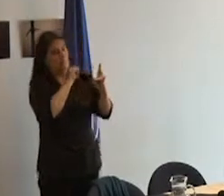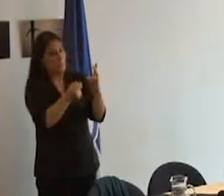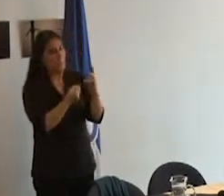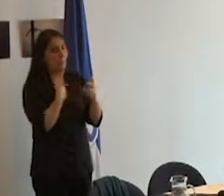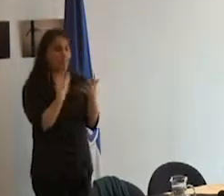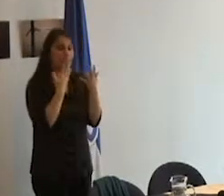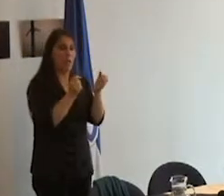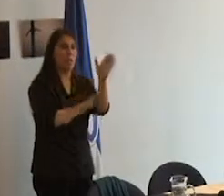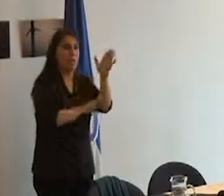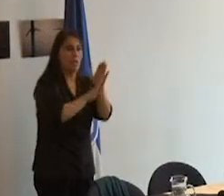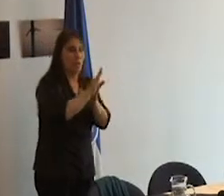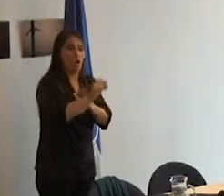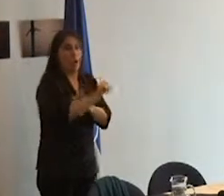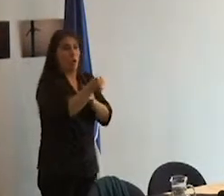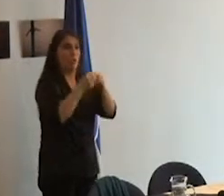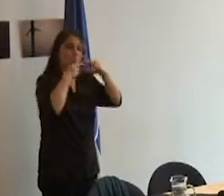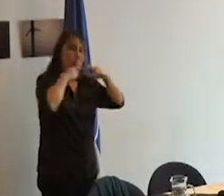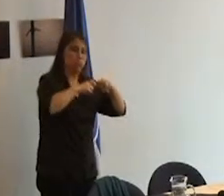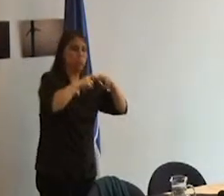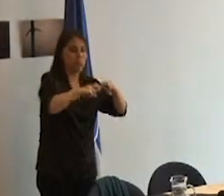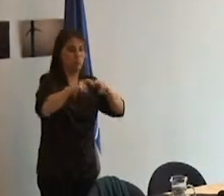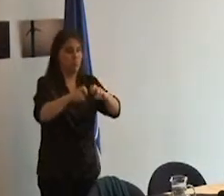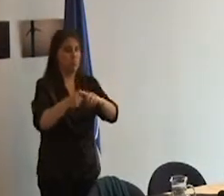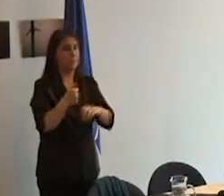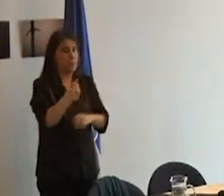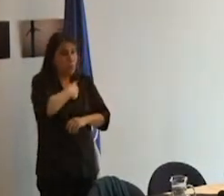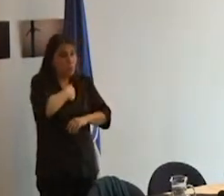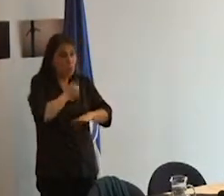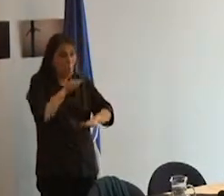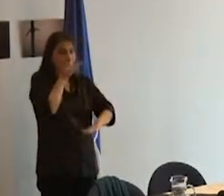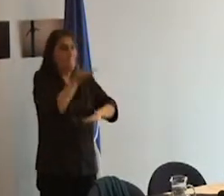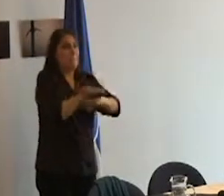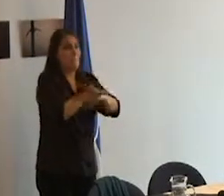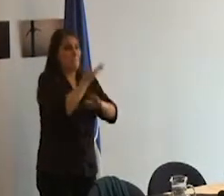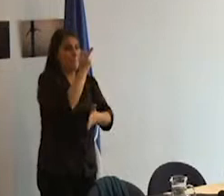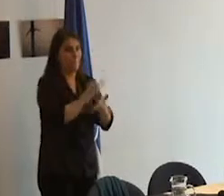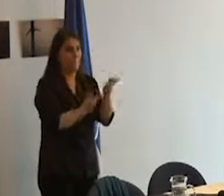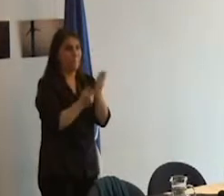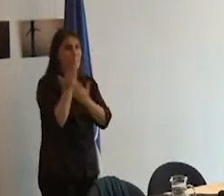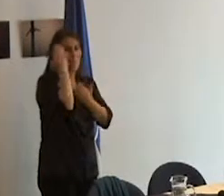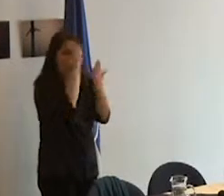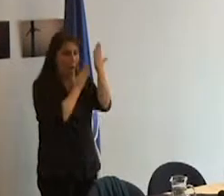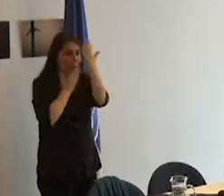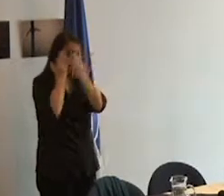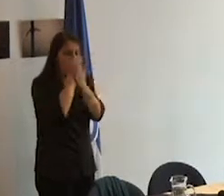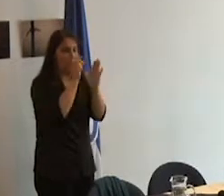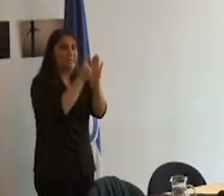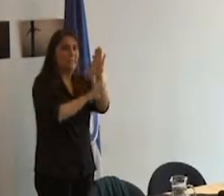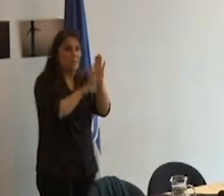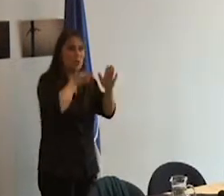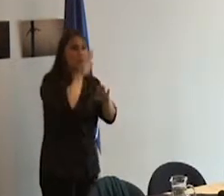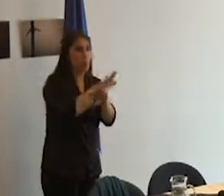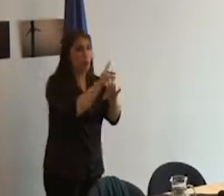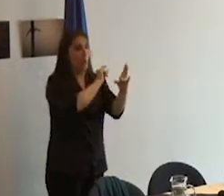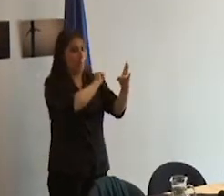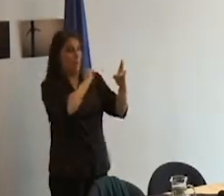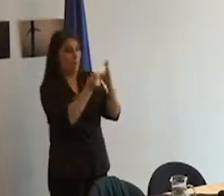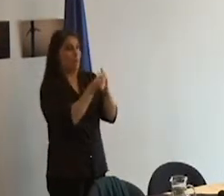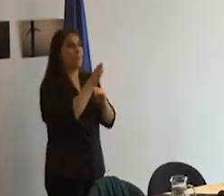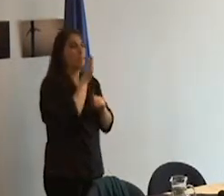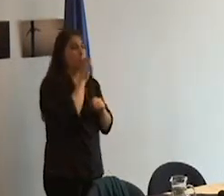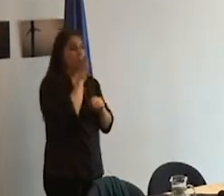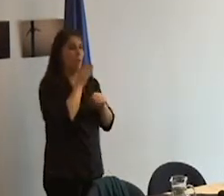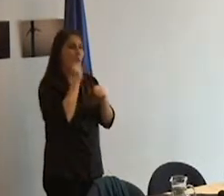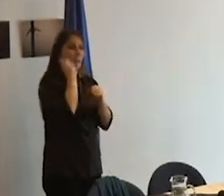contribuir al desarrollo de futuras investigaciones, propongo el análisis de la teoría formulada desde la perspectiva de Catherine